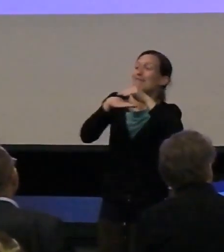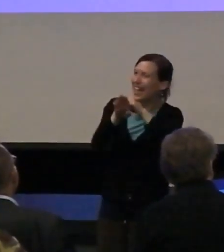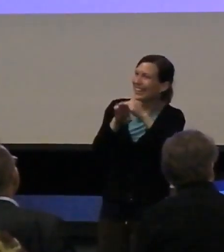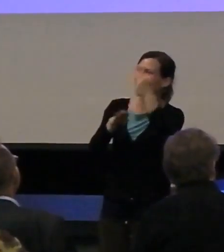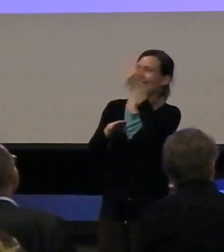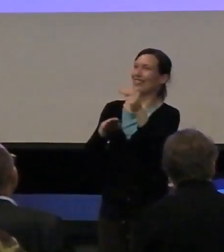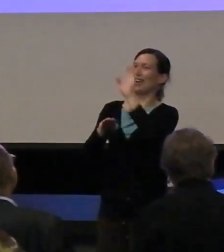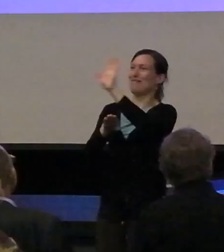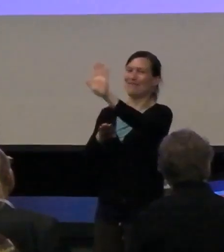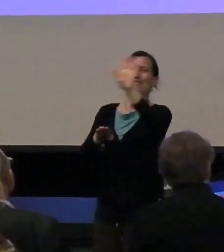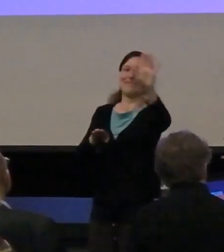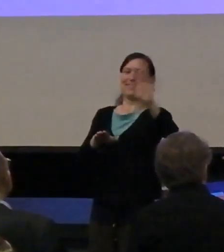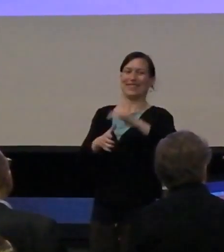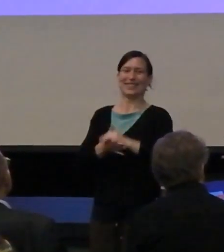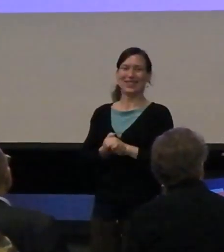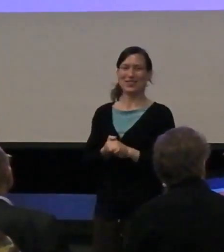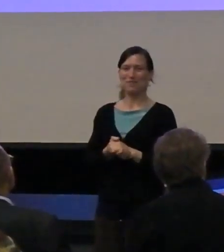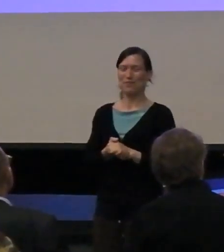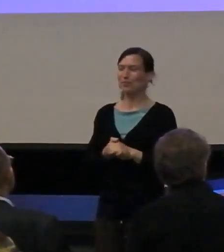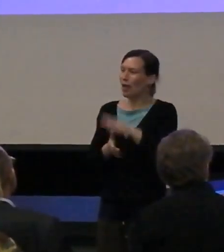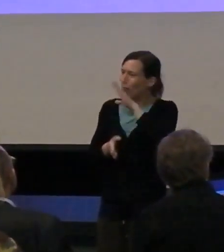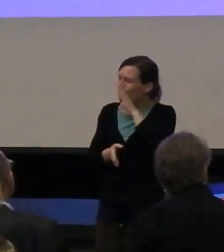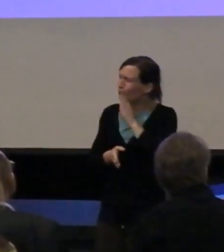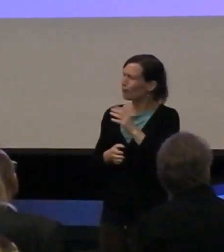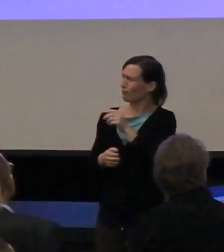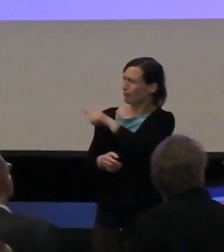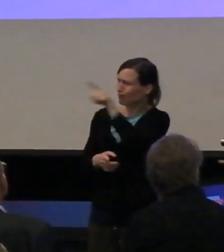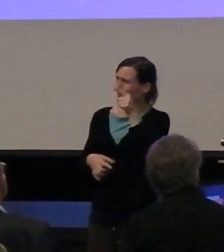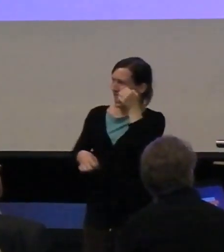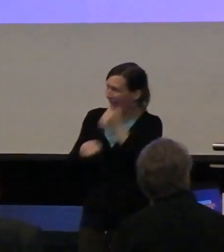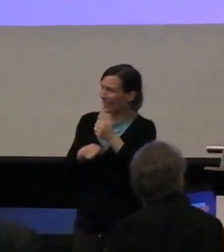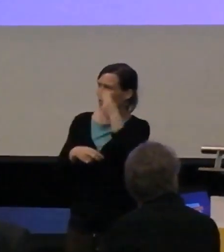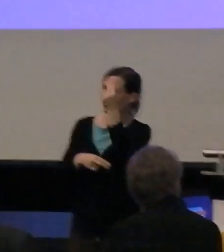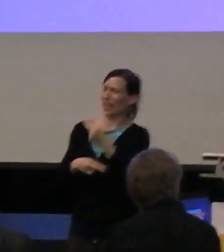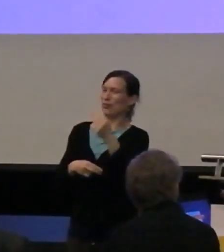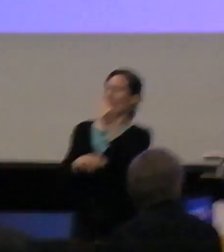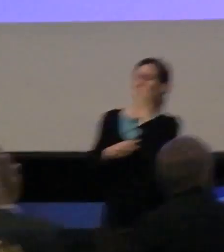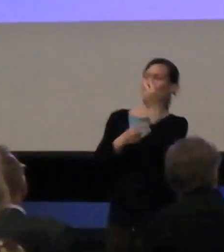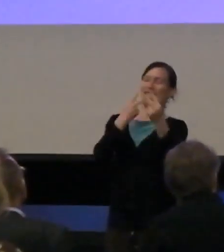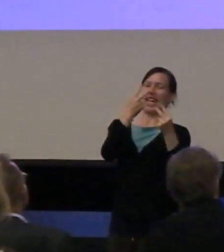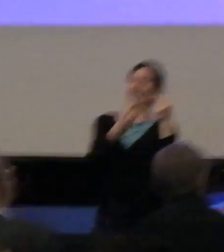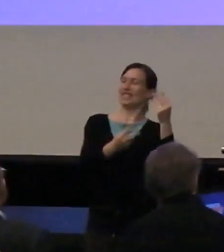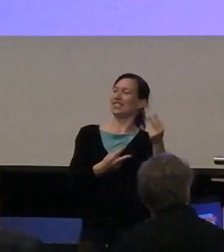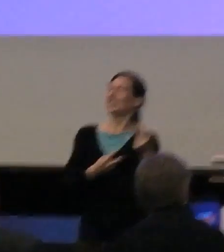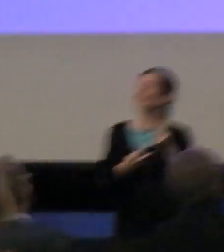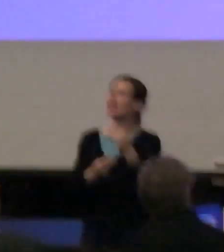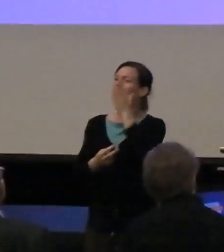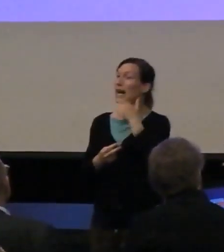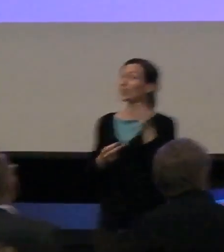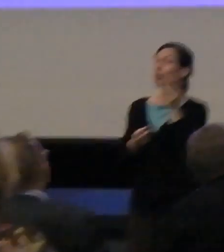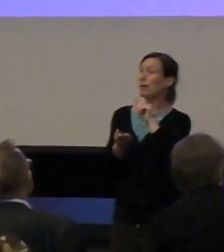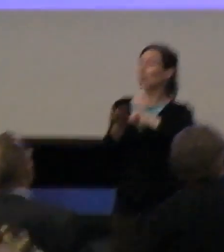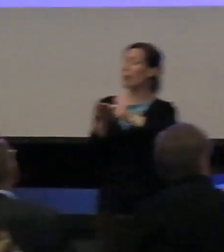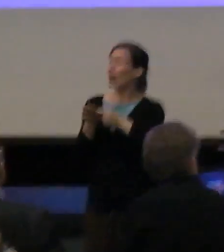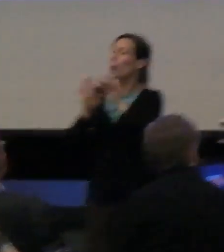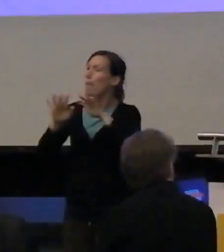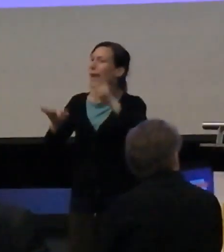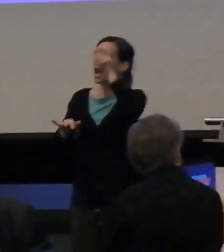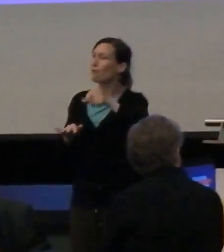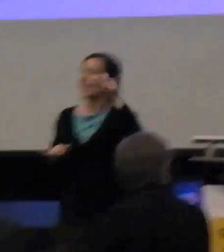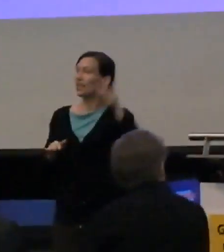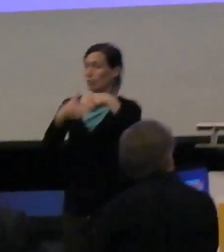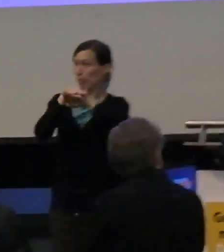Gemmen. Maar kijk nog even naar de werken in het echt. Het meisje met de parel is nog een paar weken hier en gaat dan op de tournee de wereld